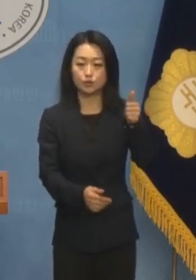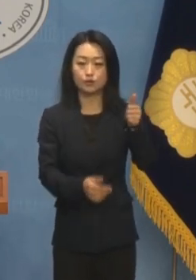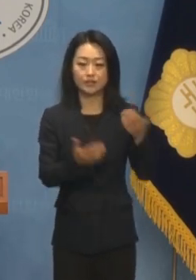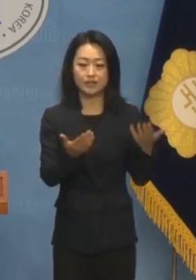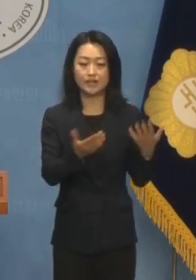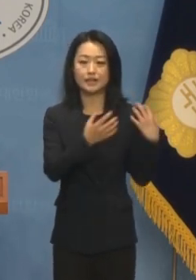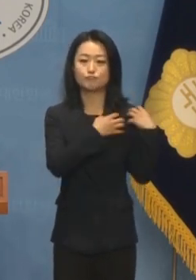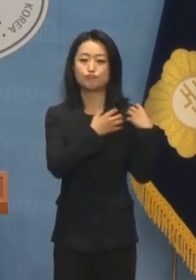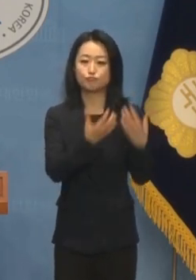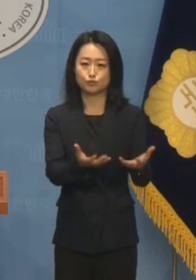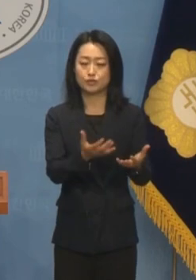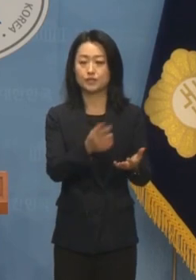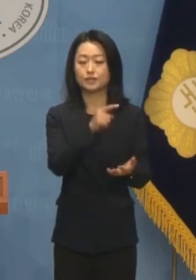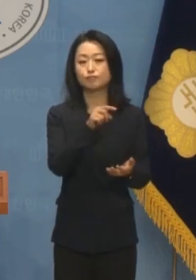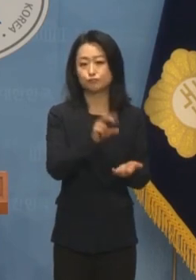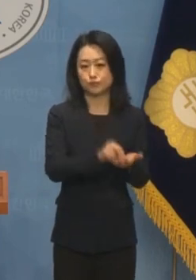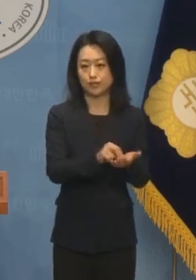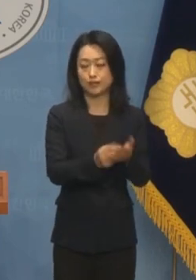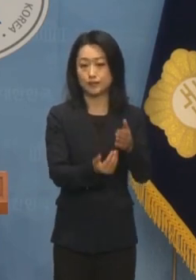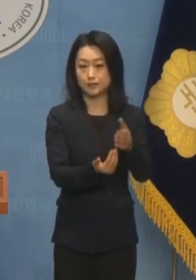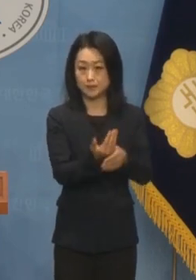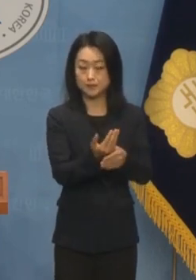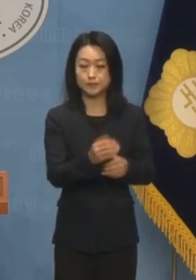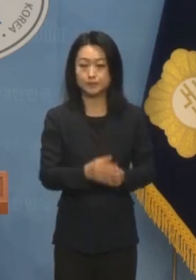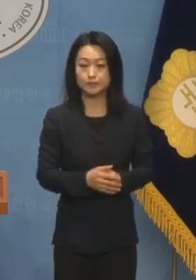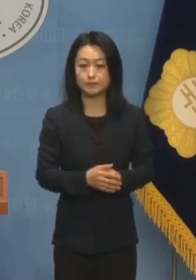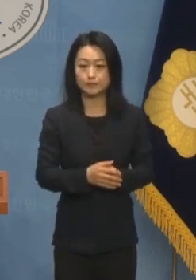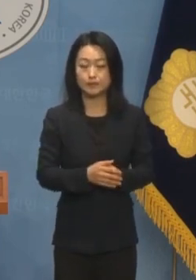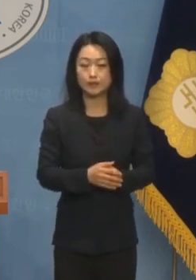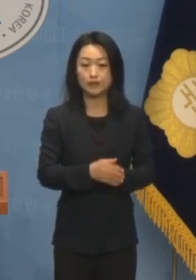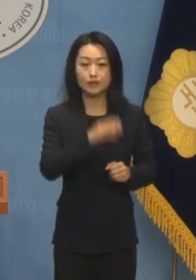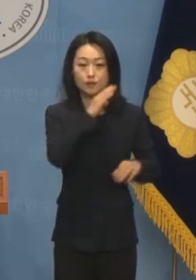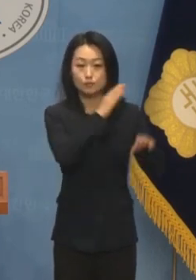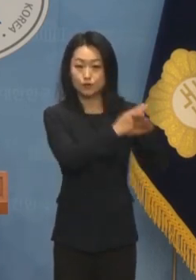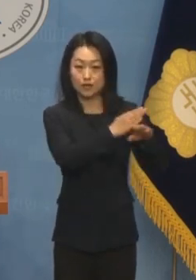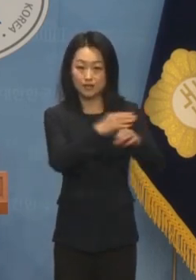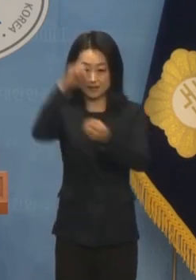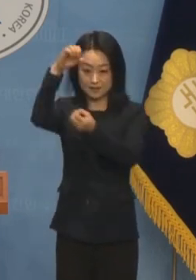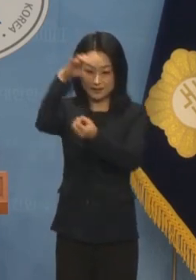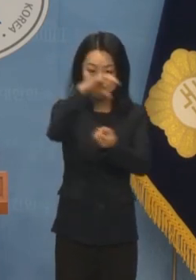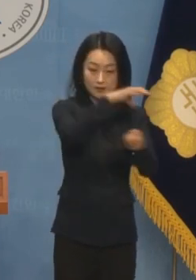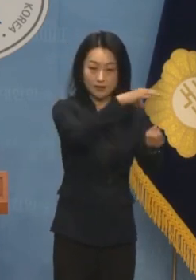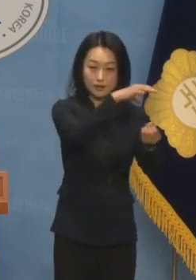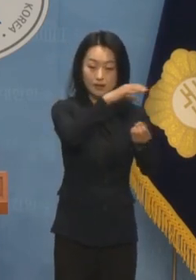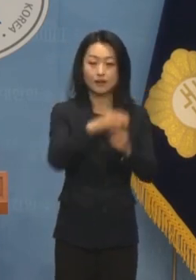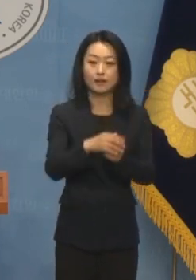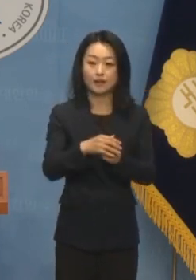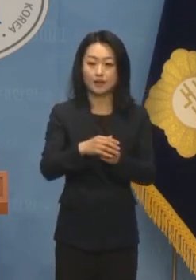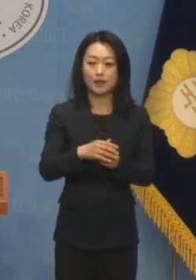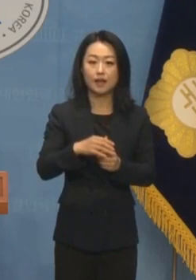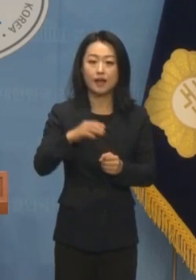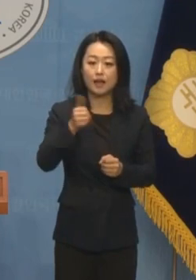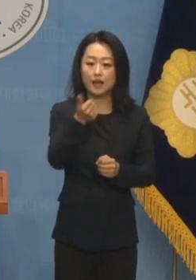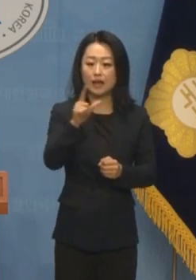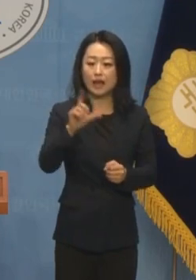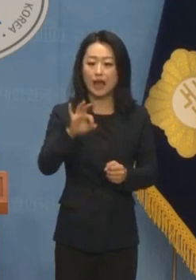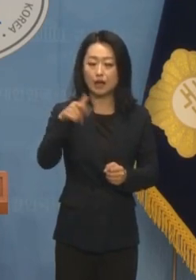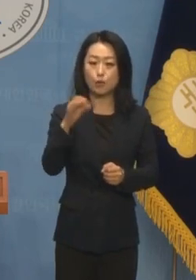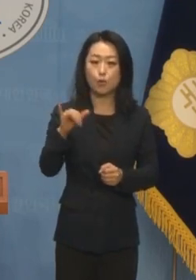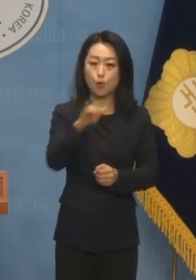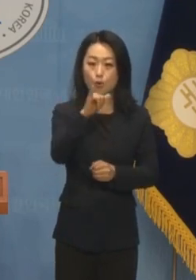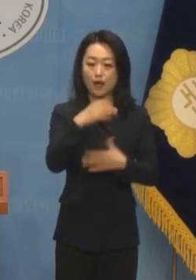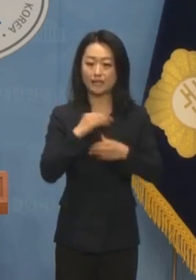살포는 항공안전법으로 규제해야 합니다. 지난 9일 북한이